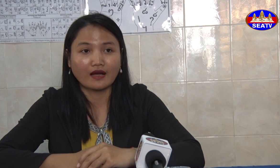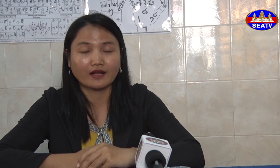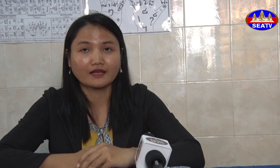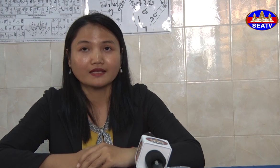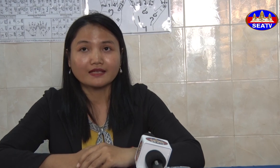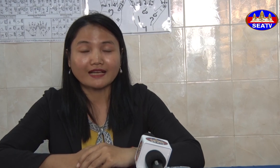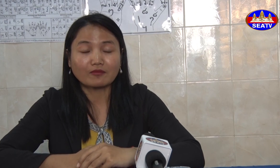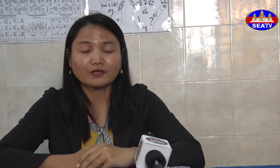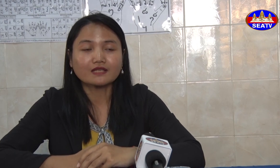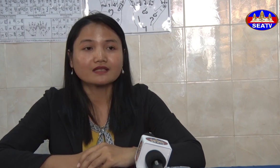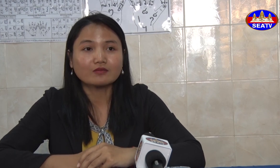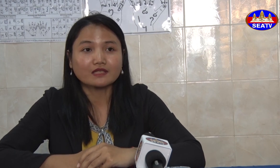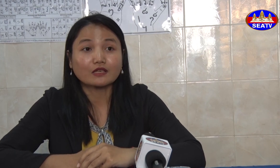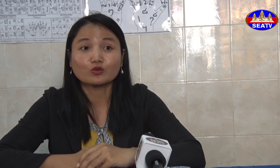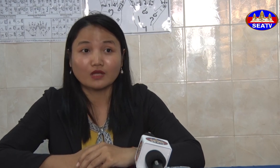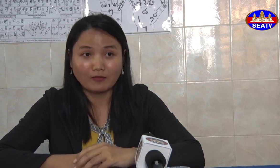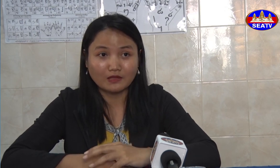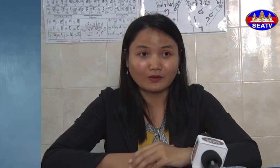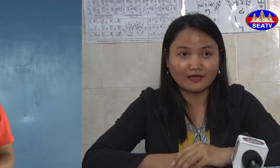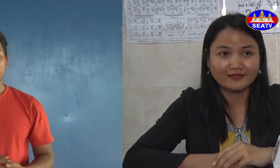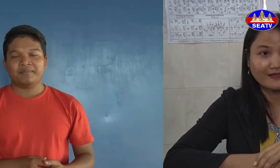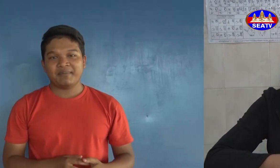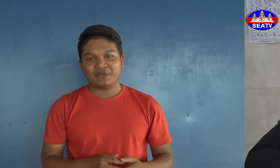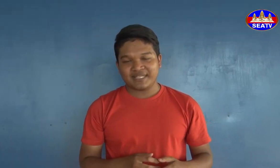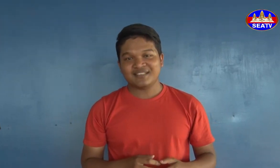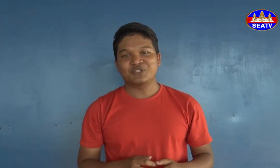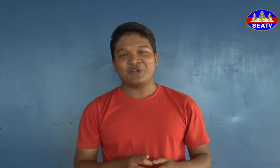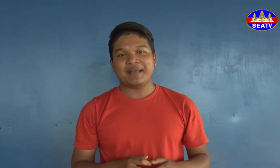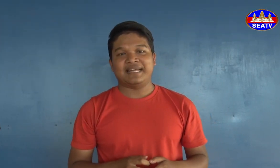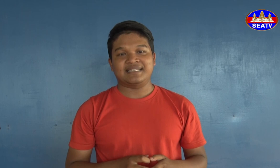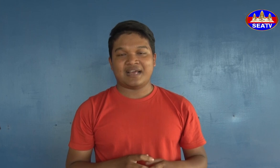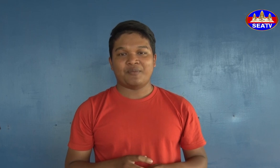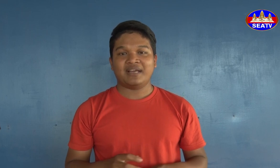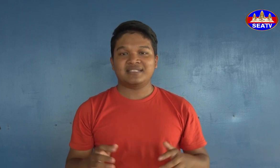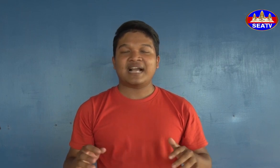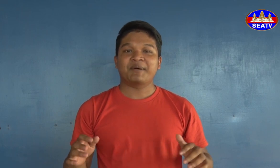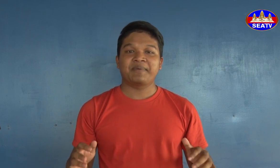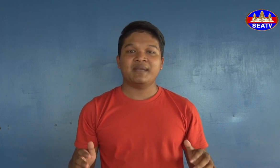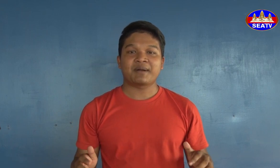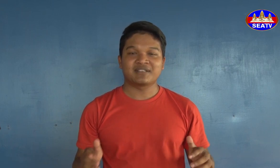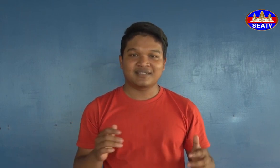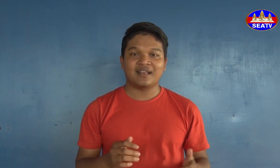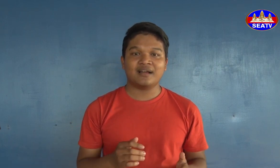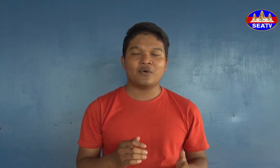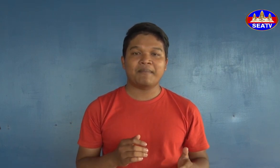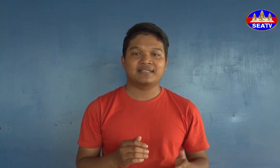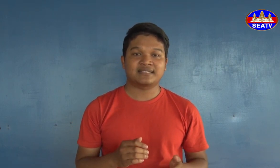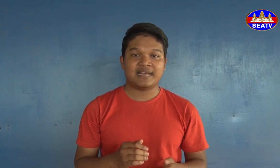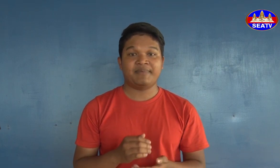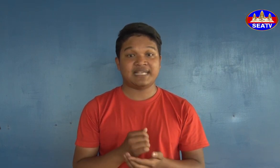ង់ហើយការបង្រៀនគឺបង្រៀនតែគ្រូថ្លង់តោះ ប្រិមត្តរទេសជនលោកអ្នកបានទស្សនារួចមកហើយនៅសកម្មភាពរបស់សិស្សថ្លង់គាត់បានសិក្សាភាសាស